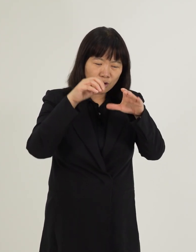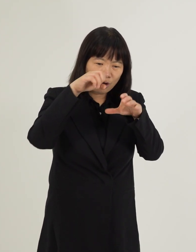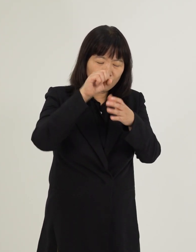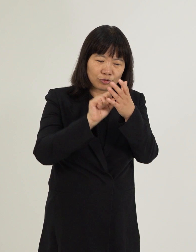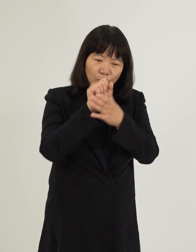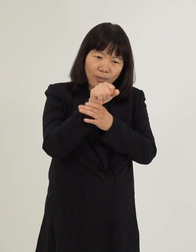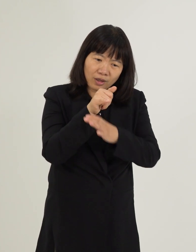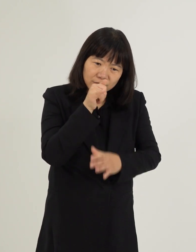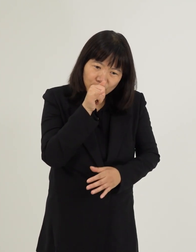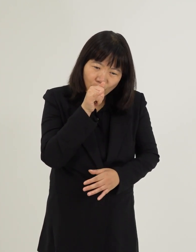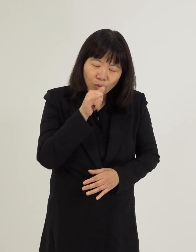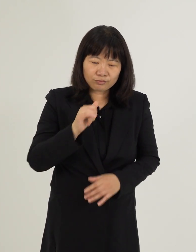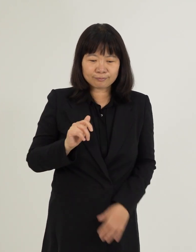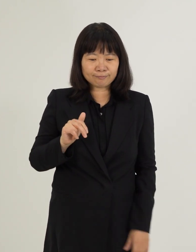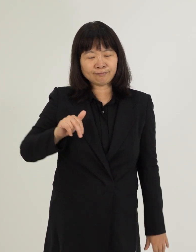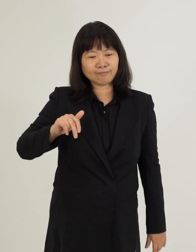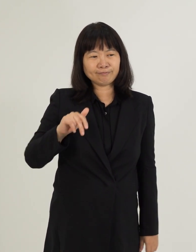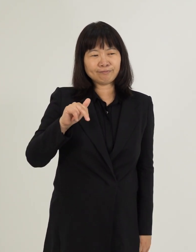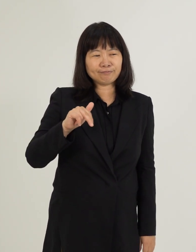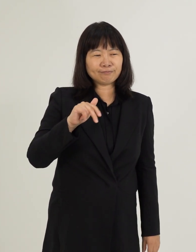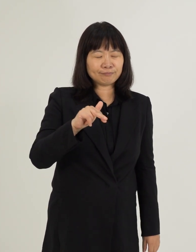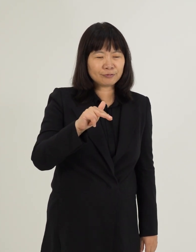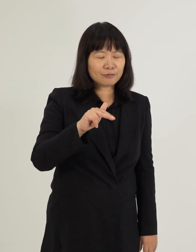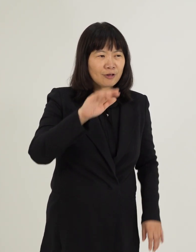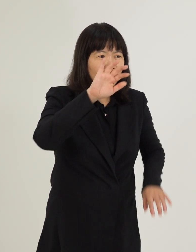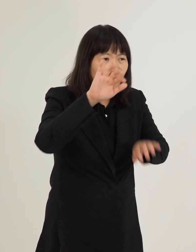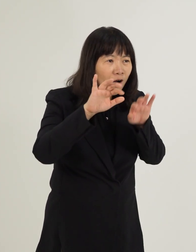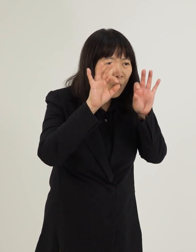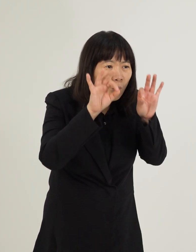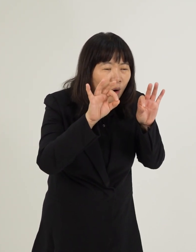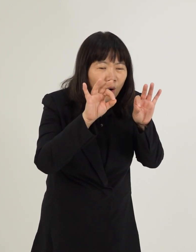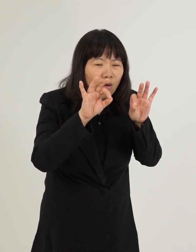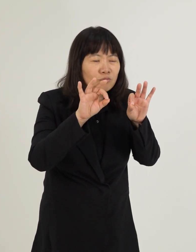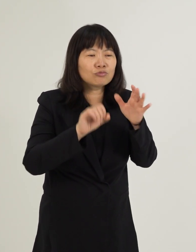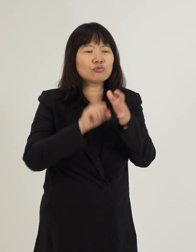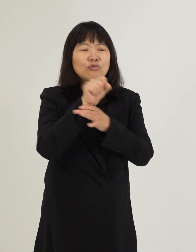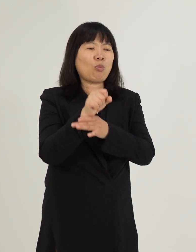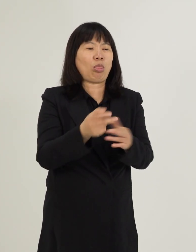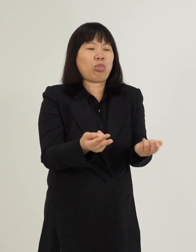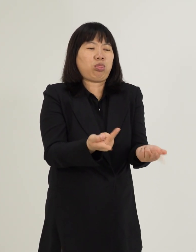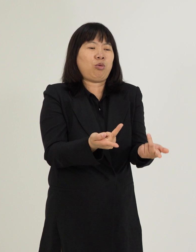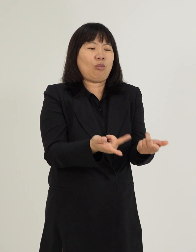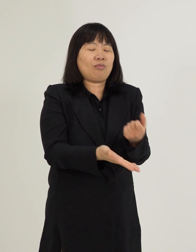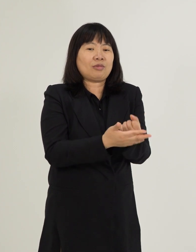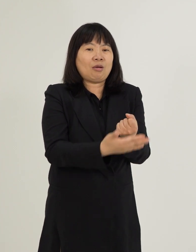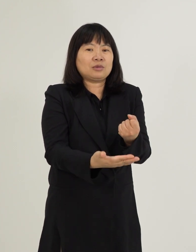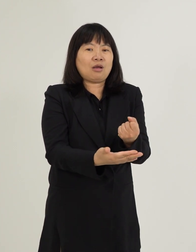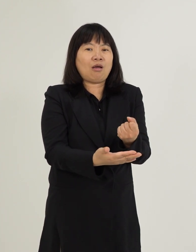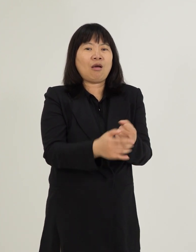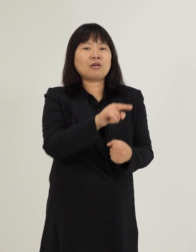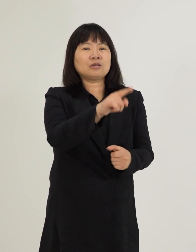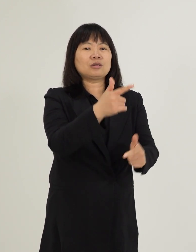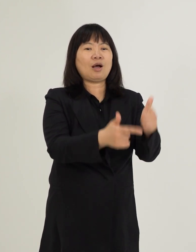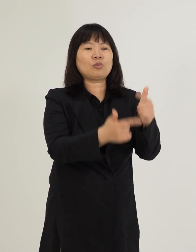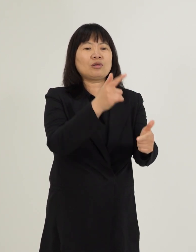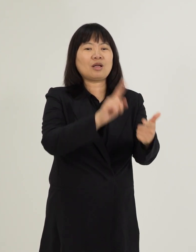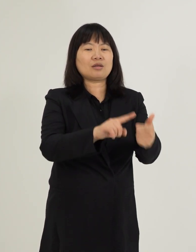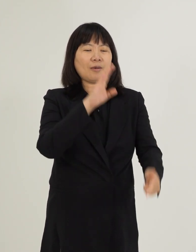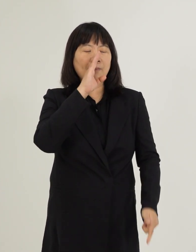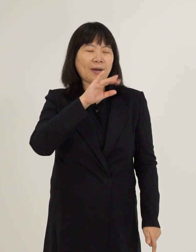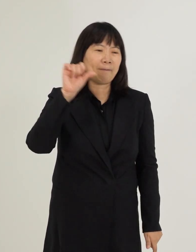이제 다가섰었겠죠. 열매가 없어요. 그래서 그 나무를 바로 저주해